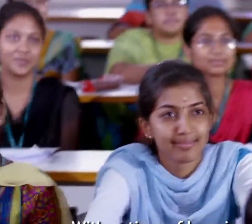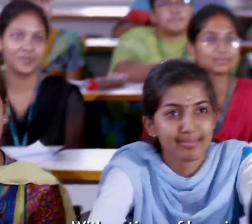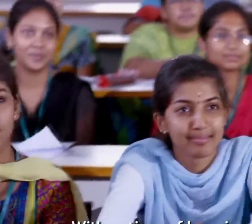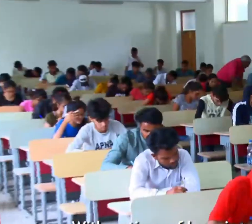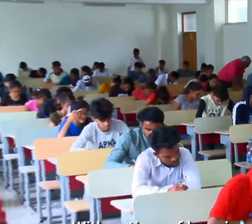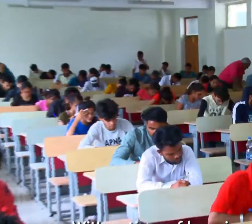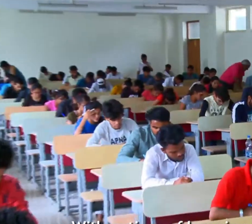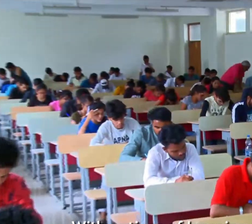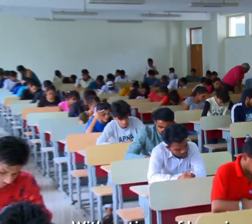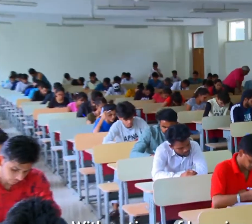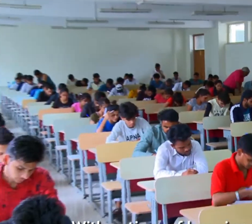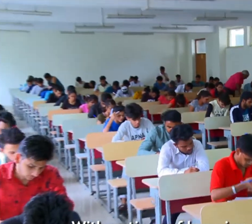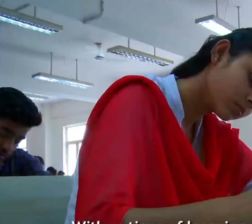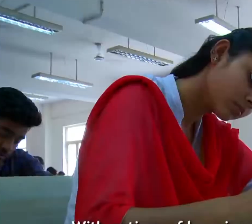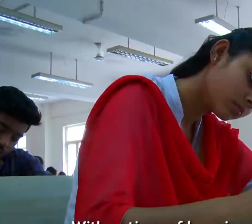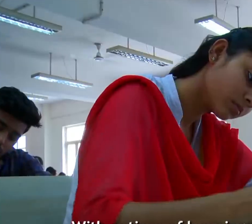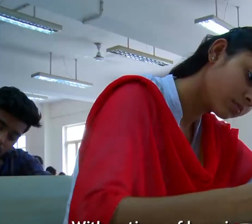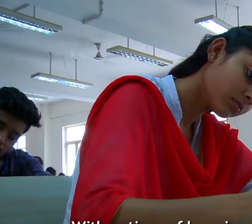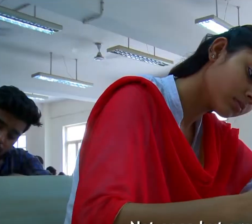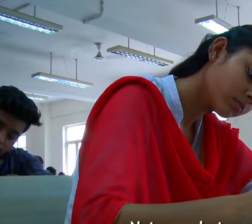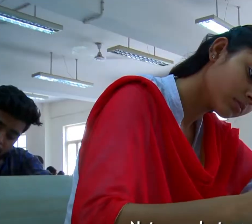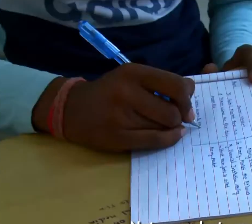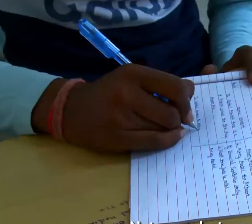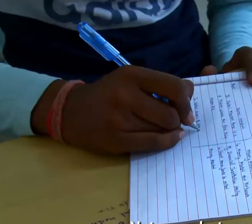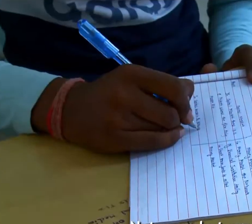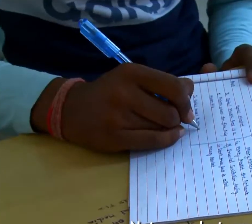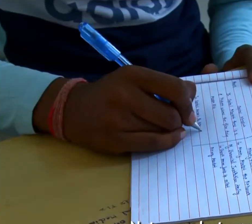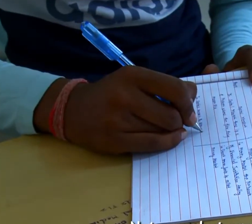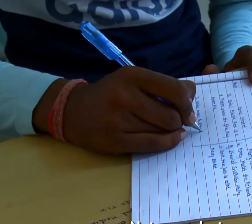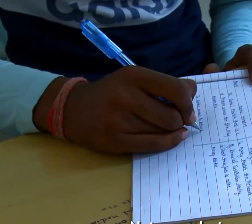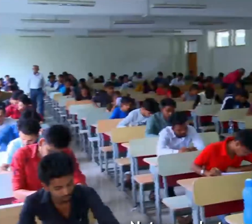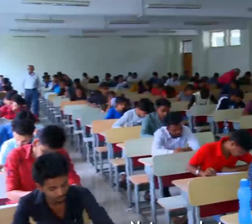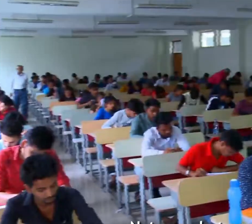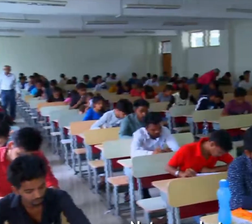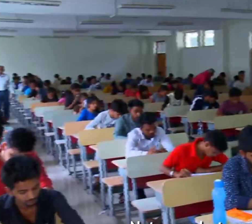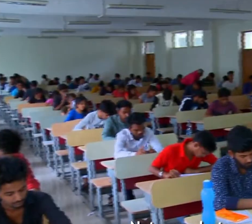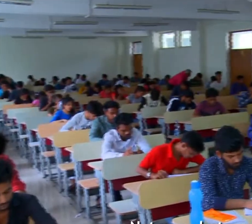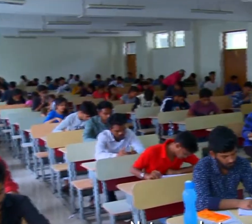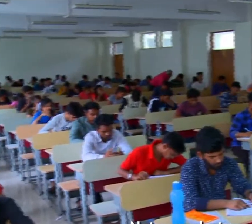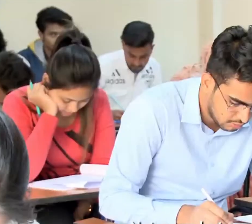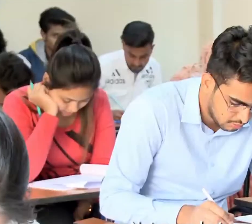बार ही क्यों मिलता